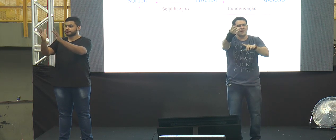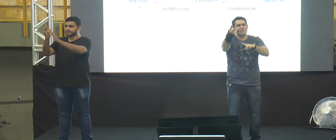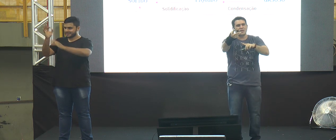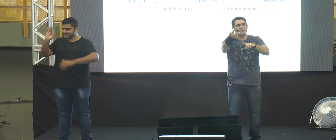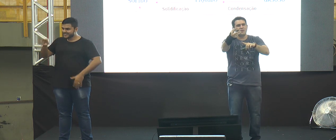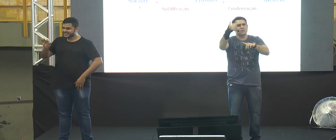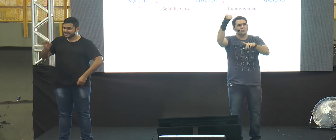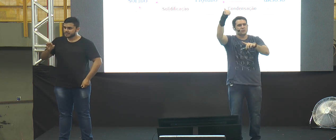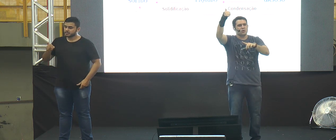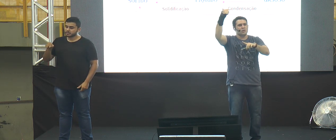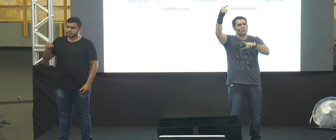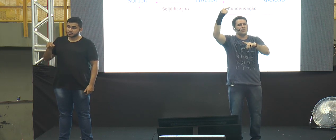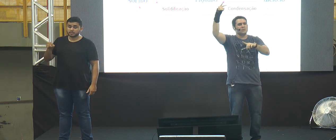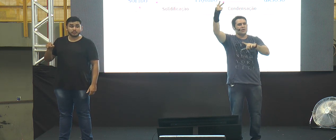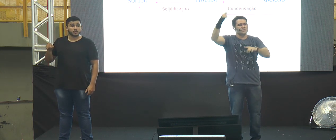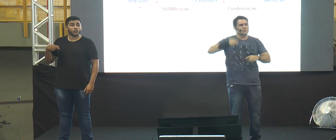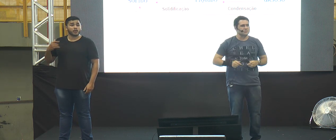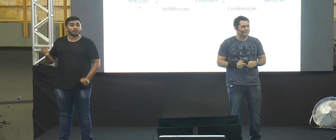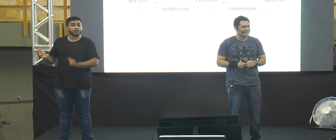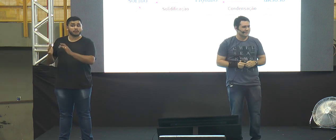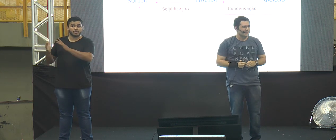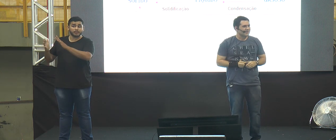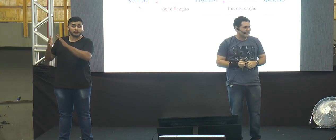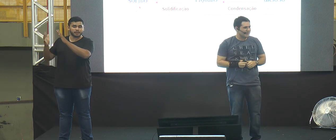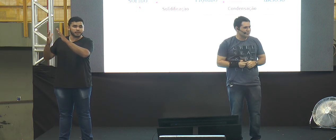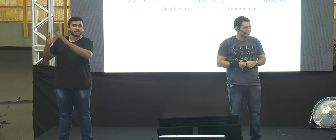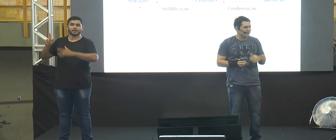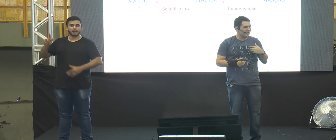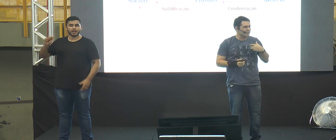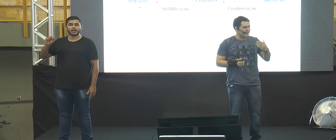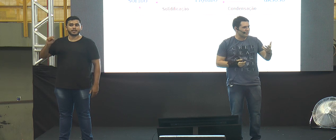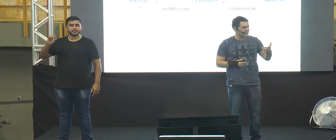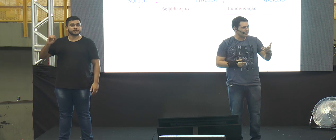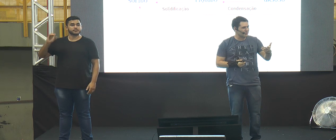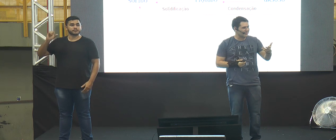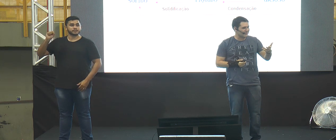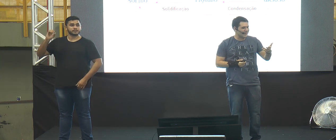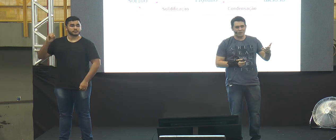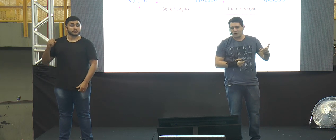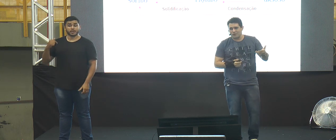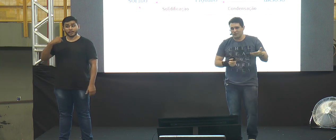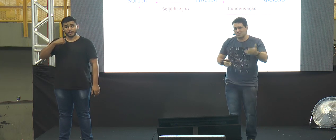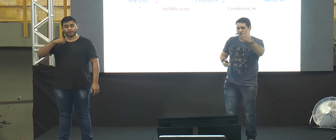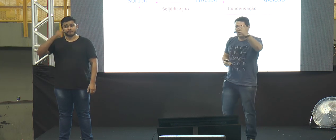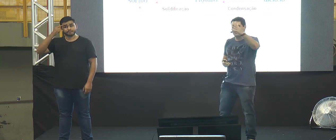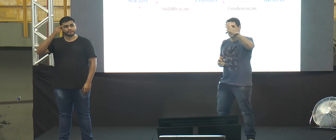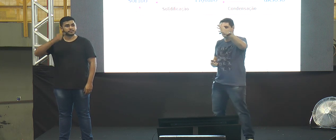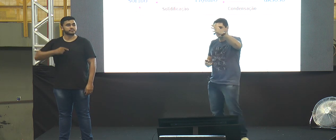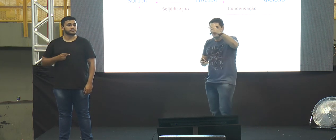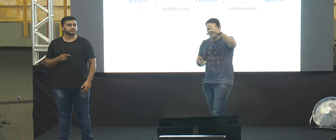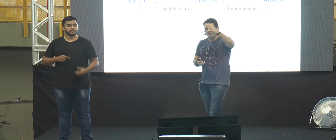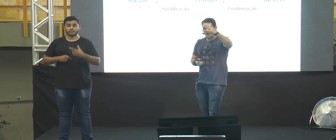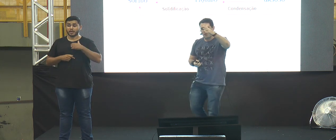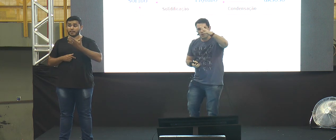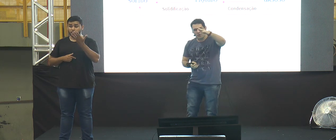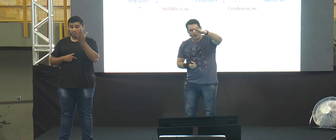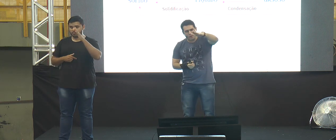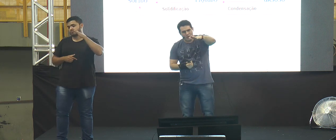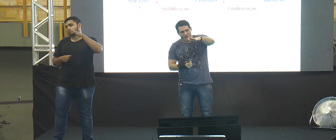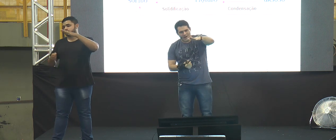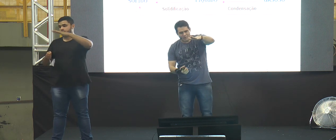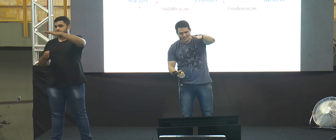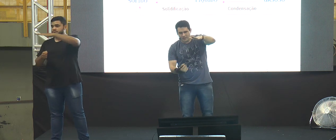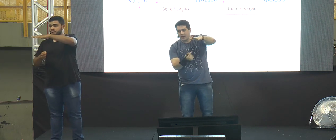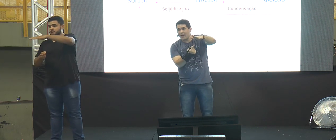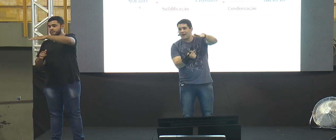sai, ela está em que estado físico? Sólido, líquido ou gasoso? Gasoso. Eu, como era um menino muito danado, o que foi que eu fiz? Peguei a mão e coloquei